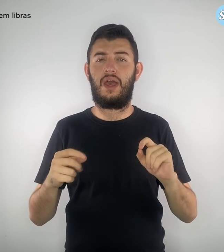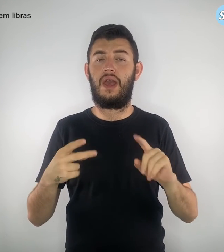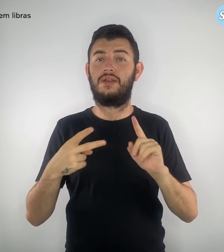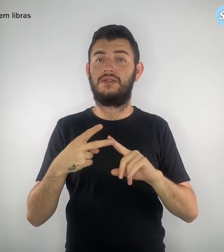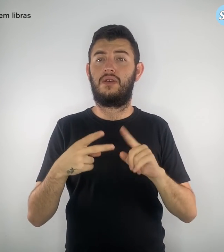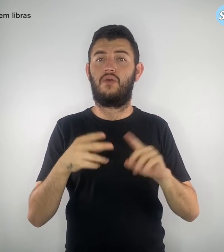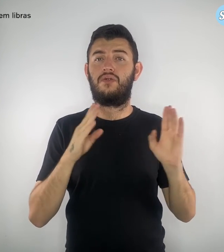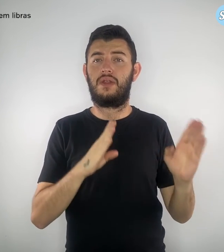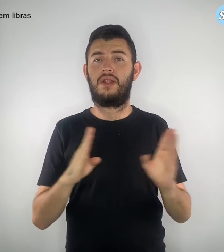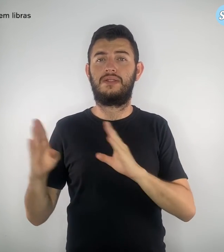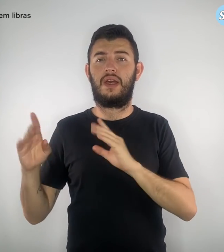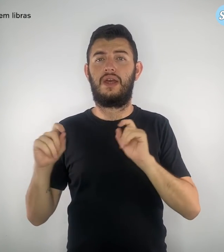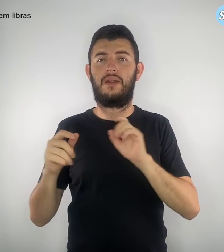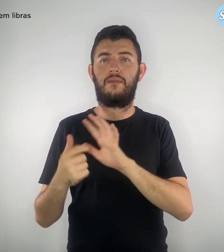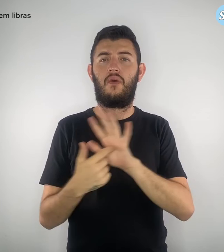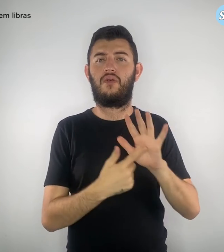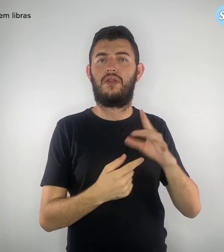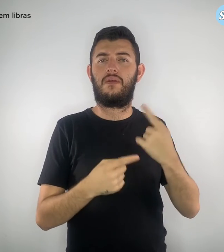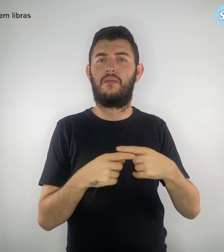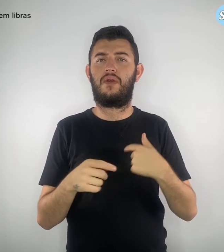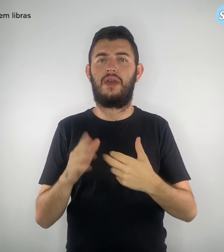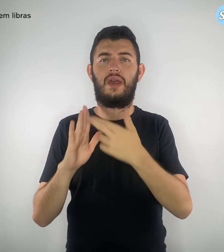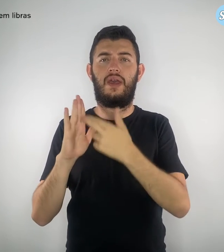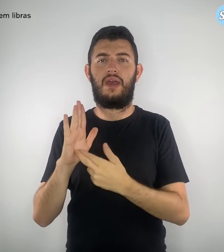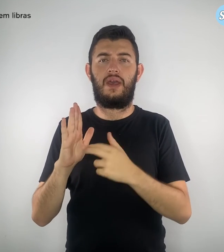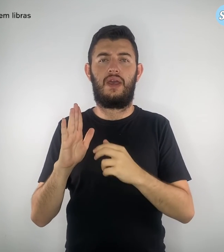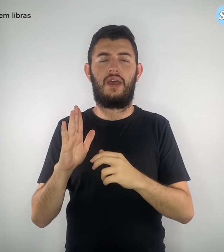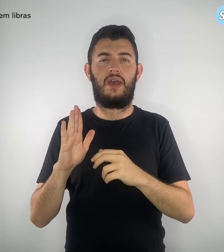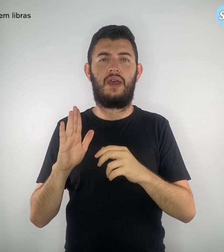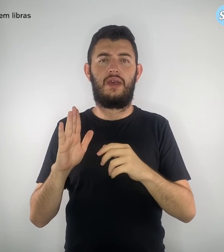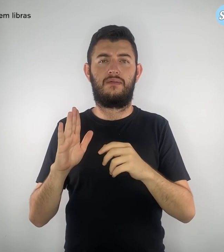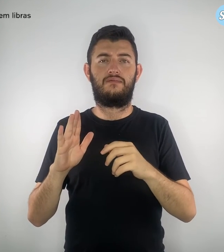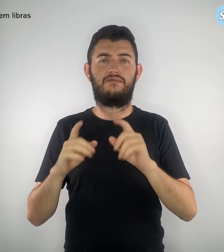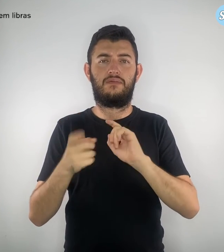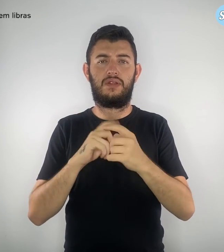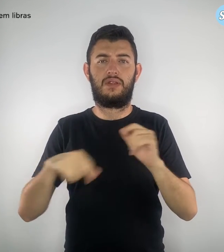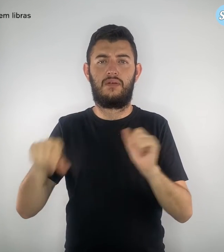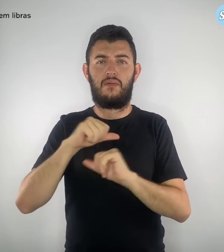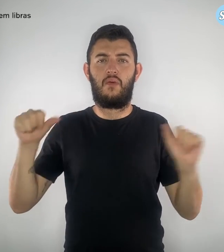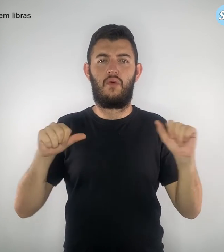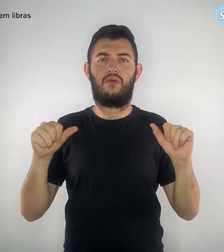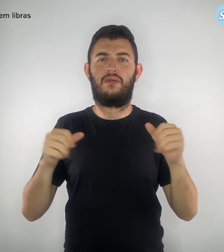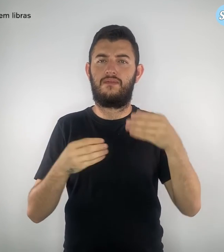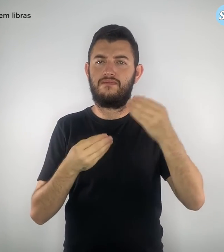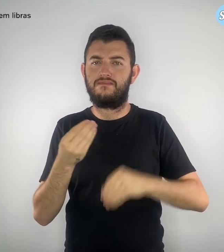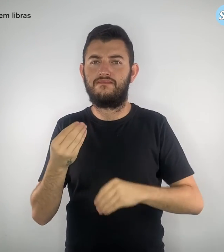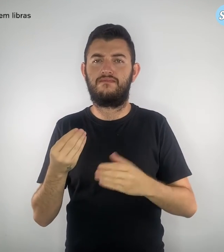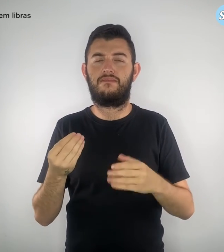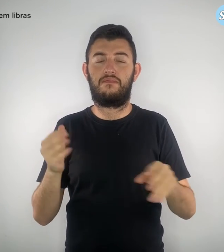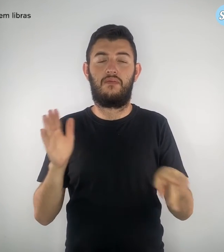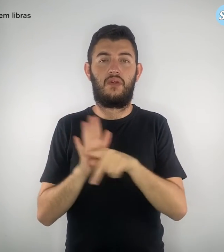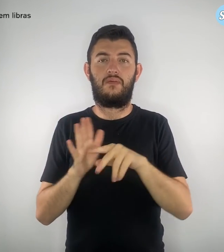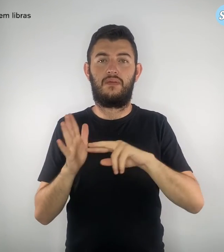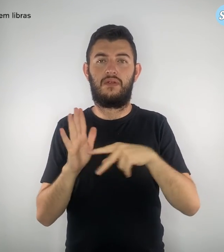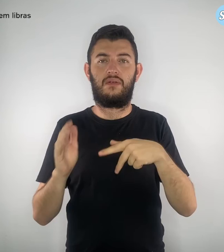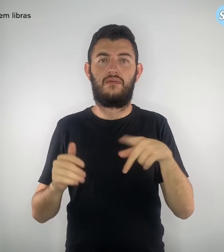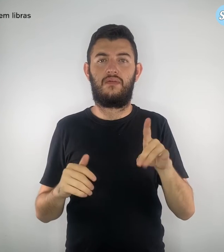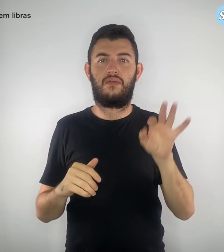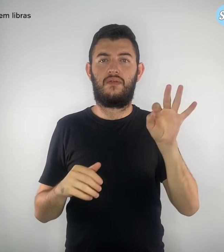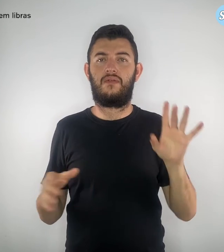a reforma administrativa faz mal? Do Simpro-DF. O material começou a ser veiculado após